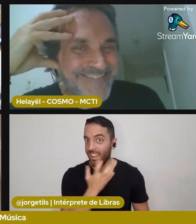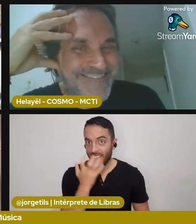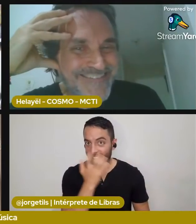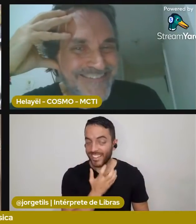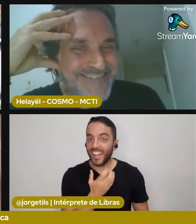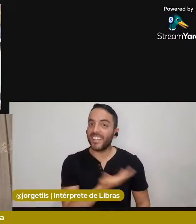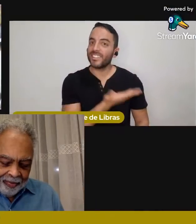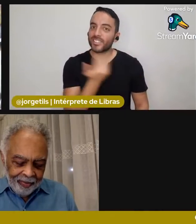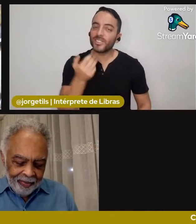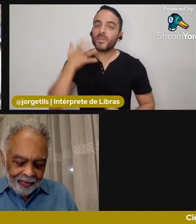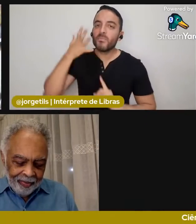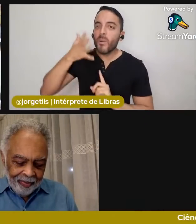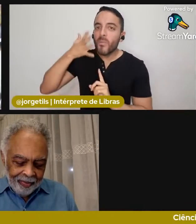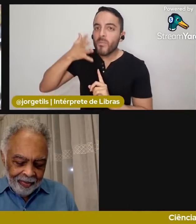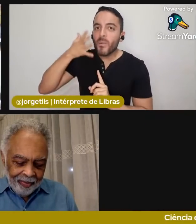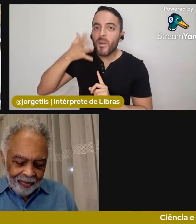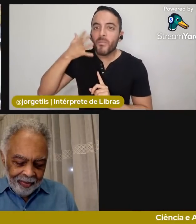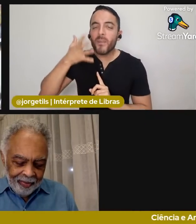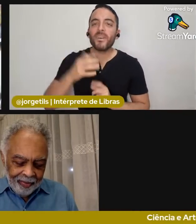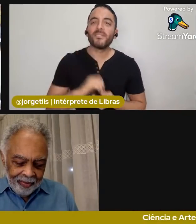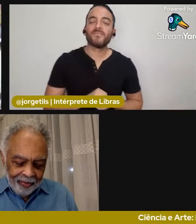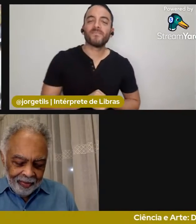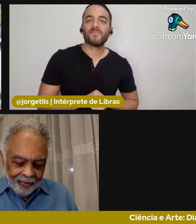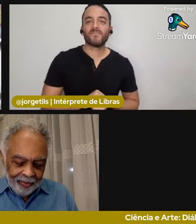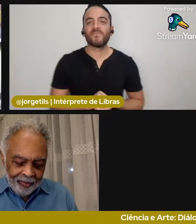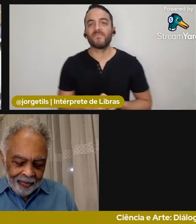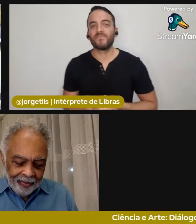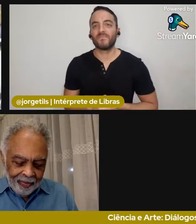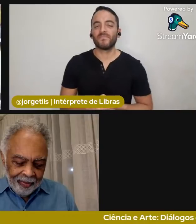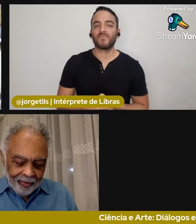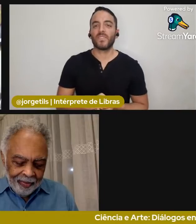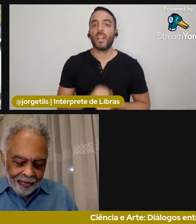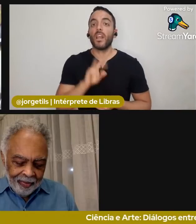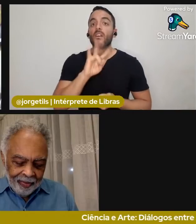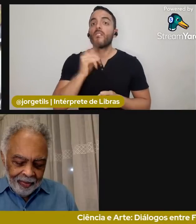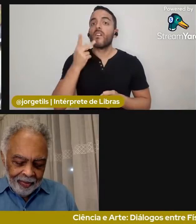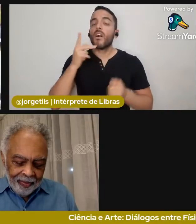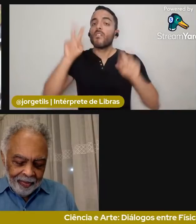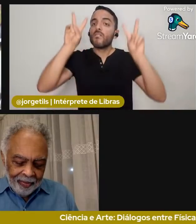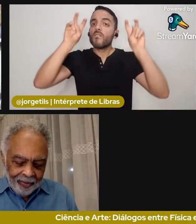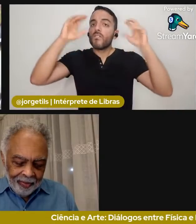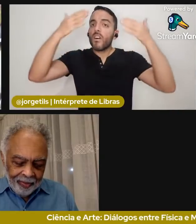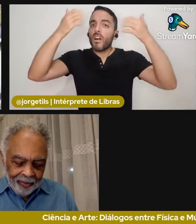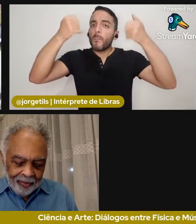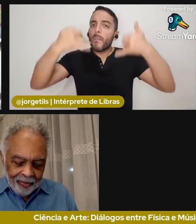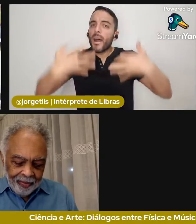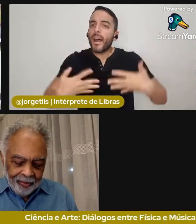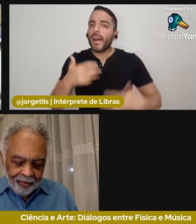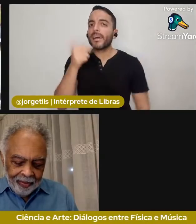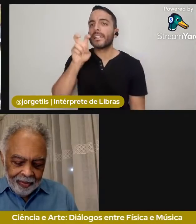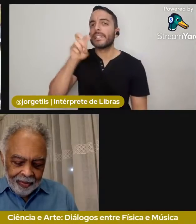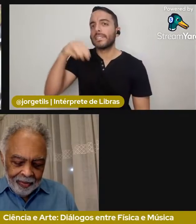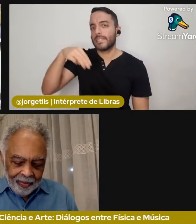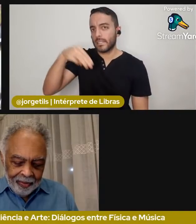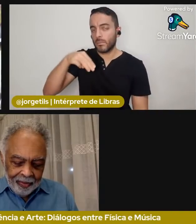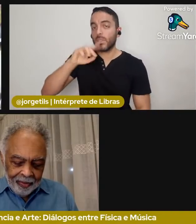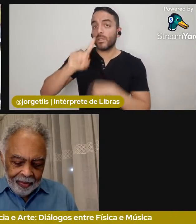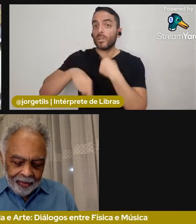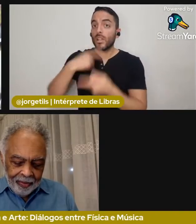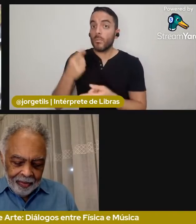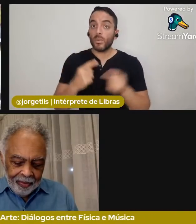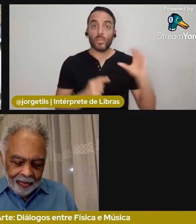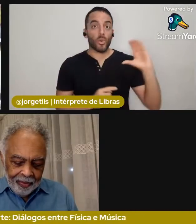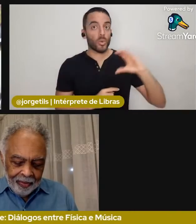Então, não se... E ele vai falar por 15 minutos, depois eu vou dar a palavra para a Conceição, que vai apresentar